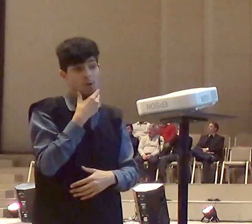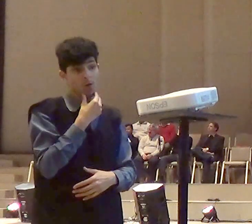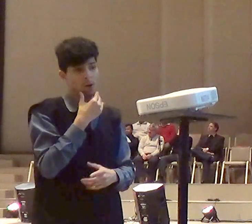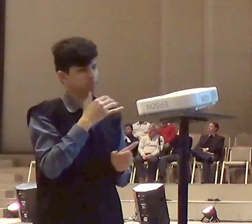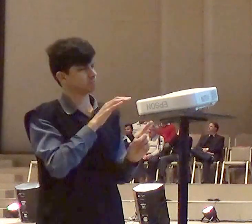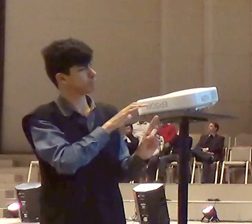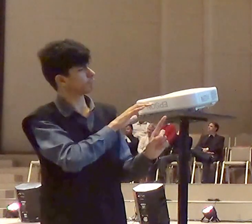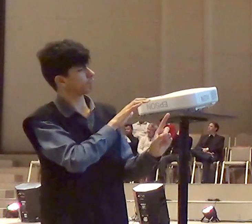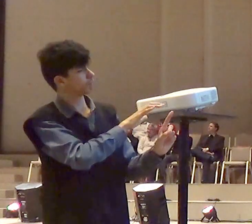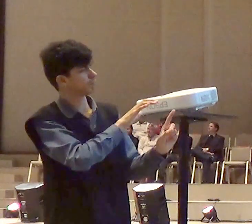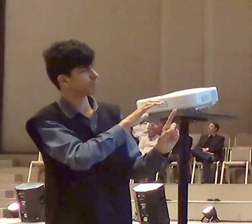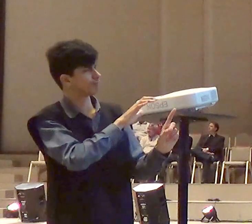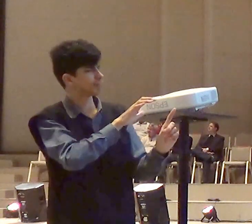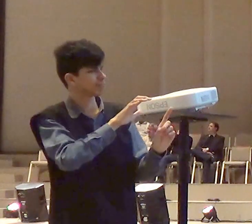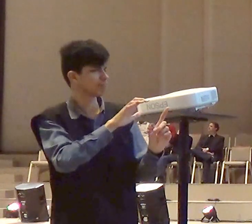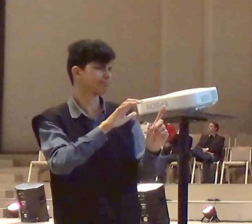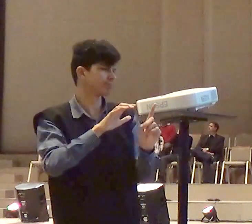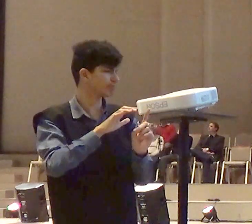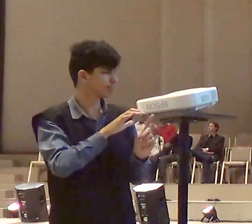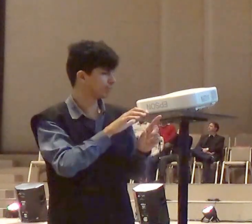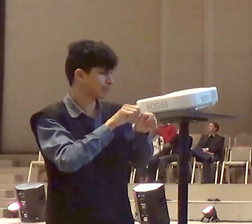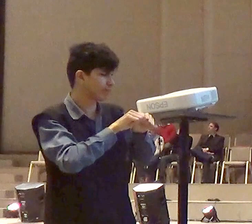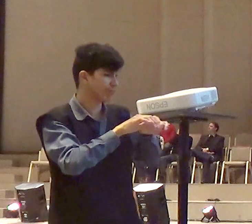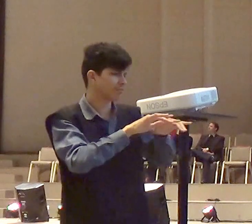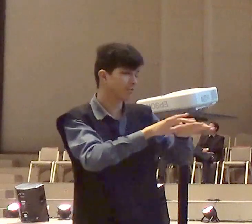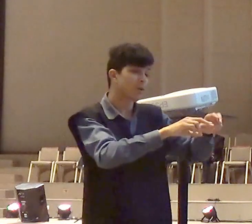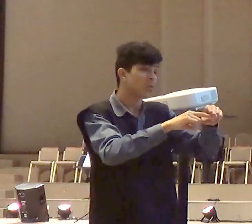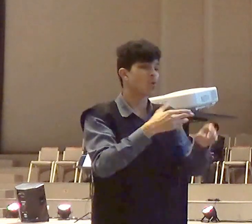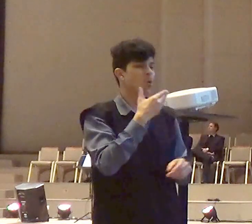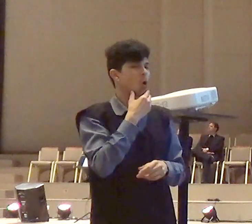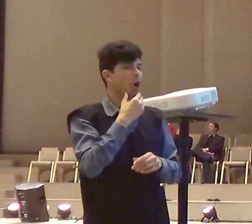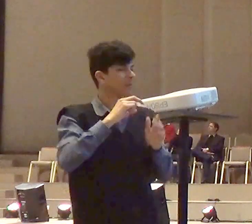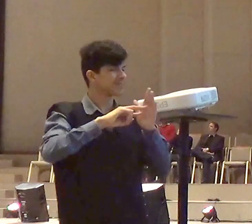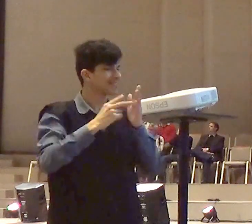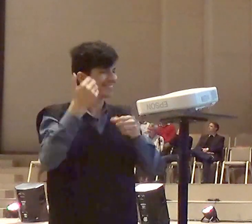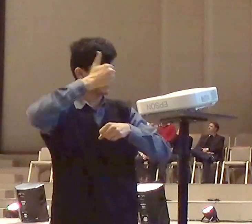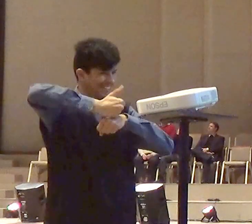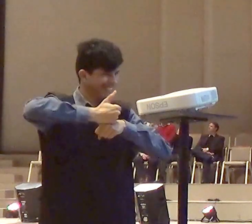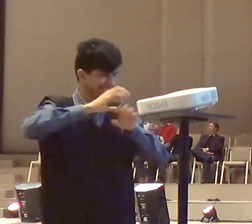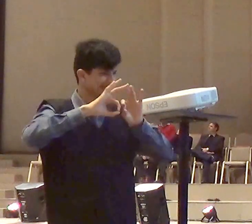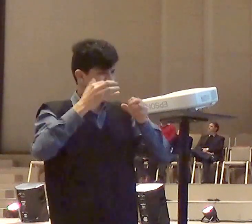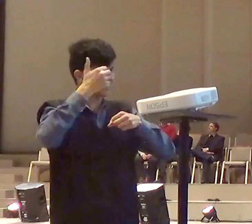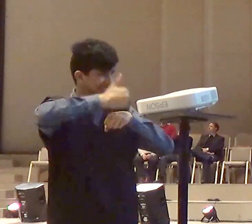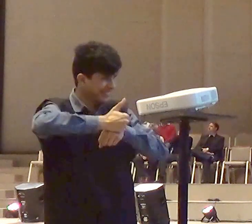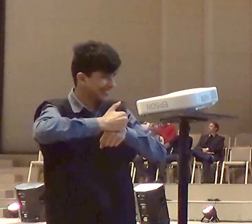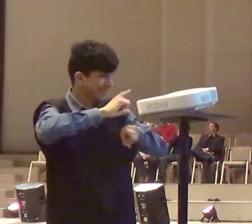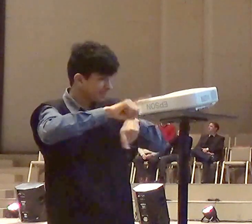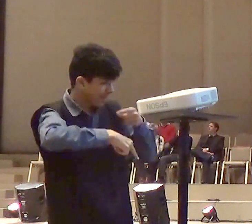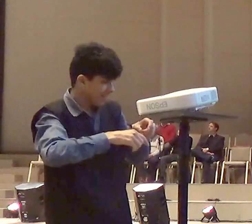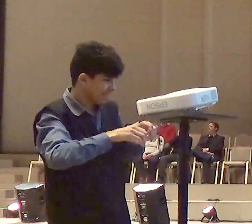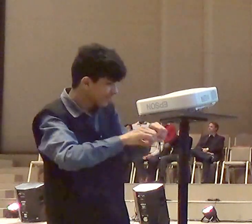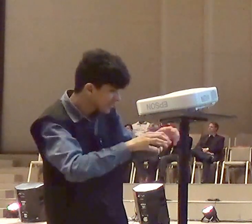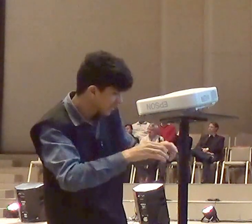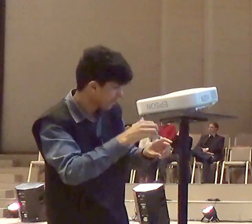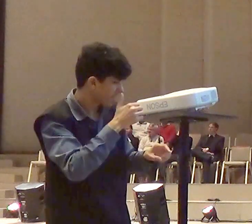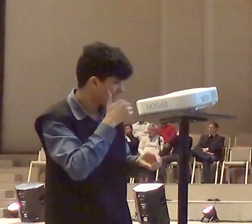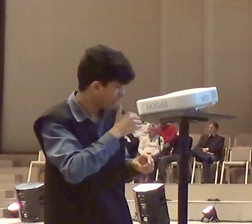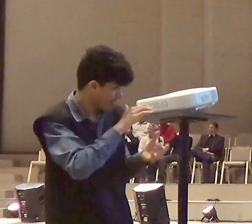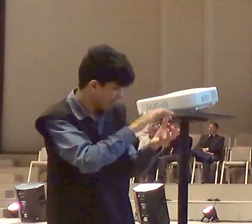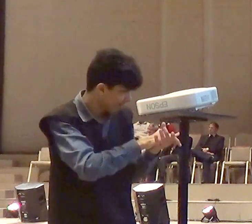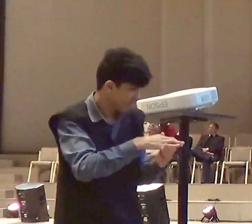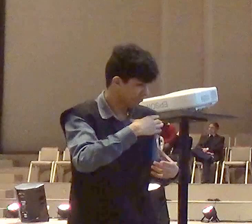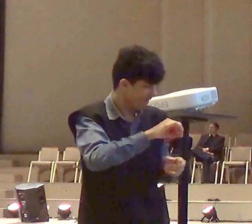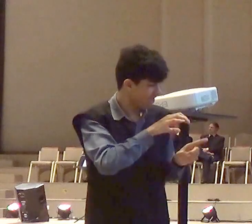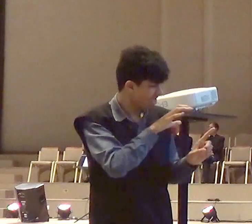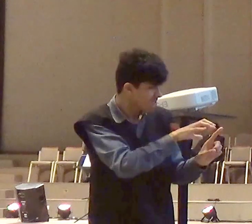privilegiadas que só ele sabiam agindo se eu não vou falar tá isso aqui é uma coisa importante